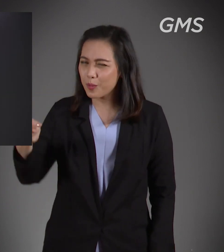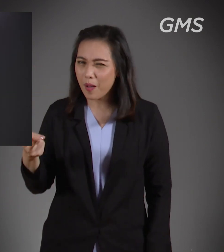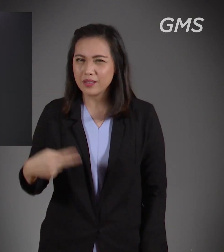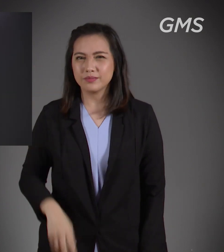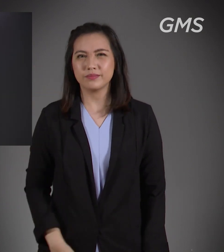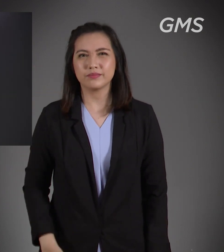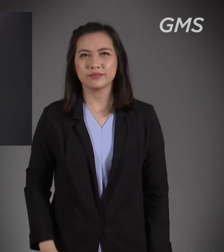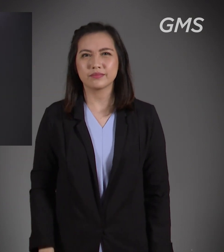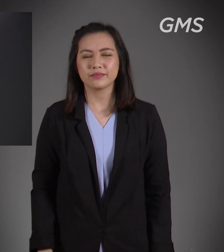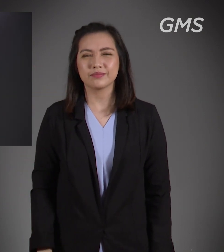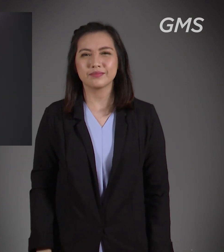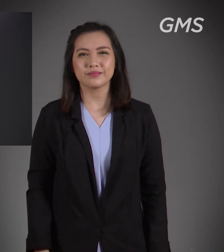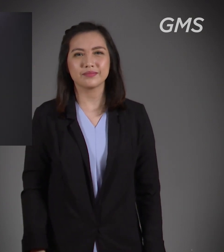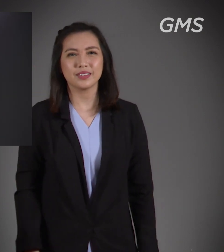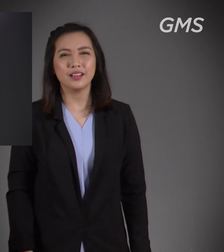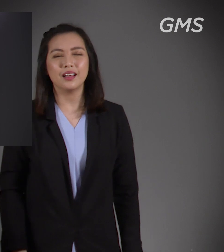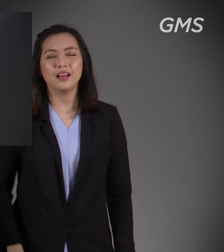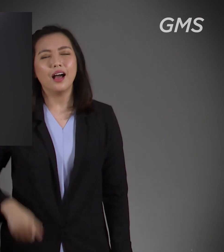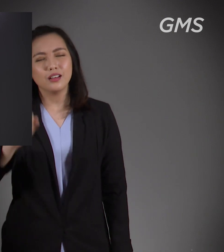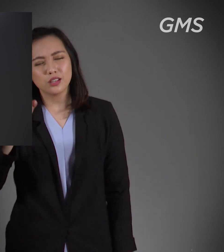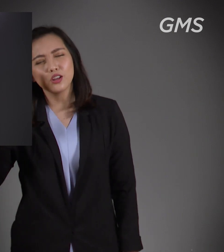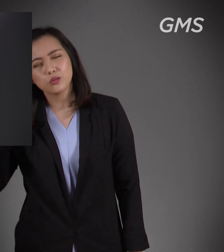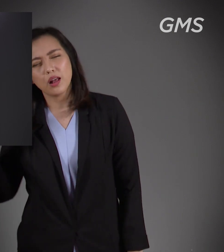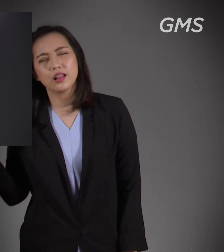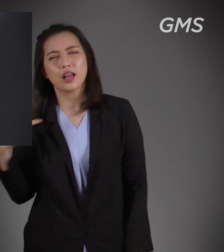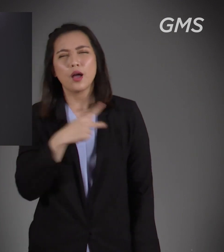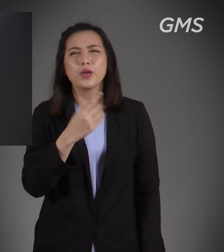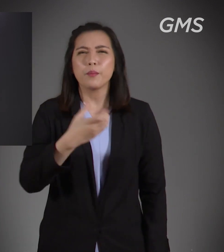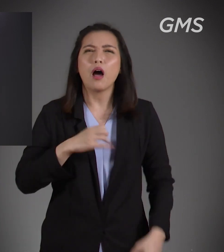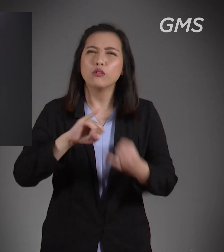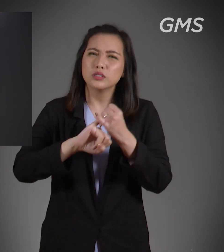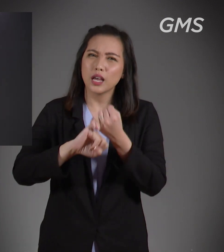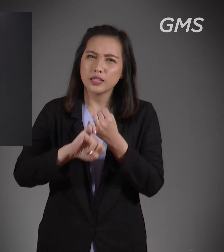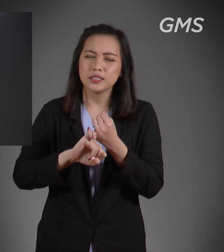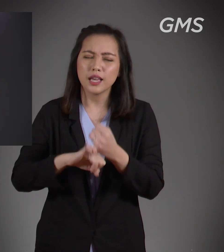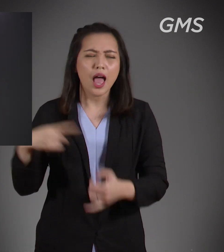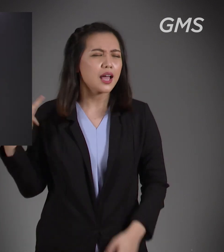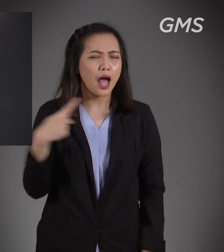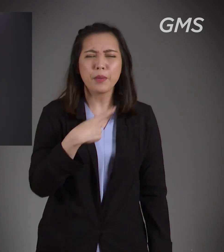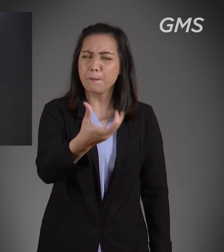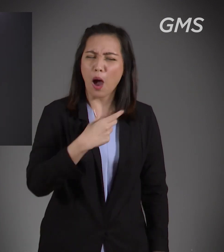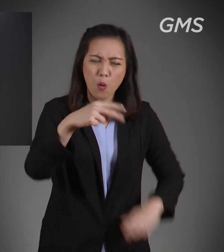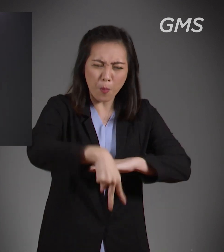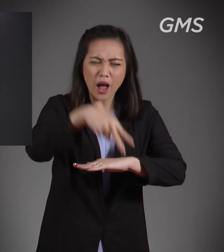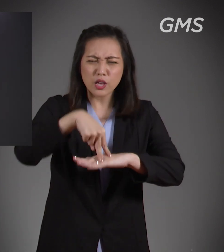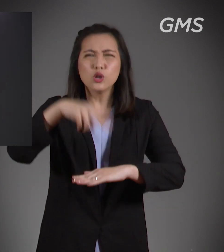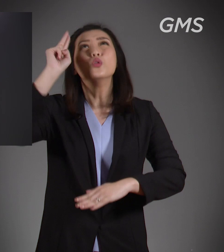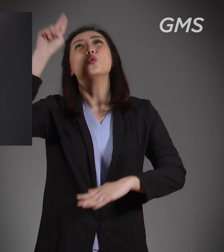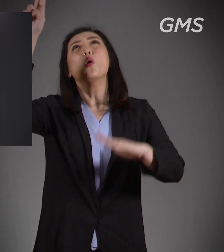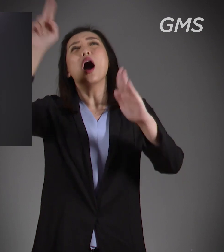pernah berdosa. Tapi satu hal yang kami janji adalah kalau kami jatuh, kami mau bangkit. Tuhan tolong